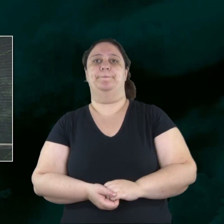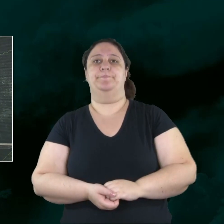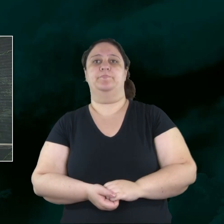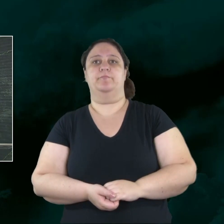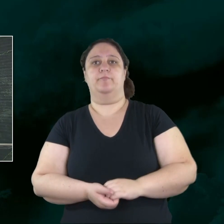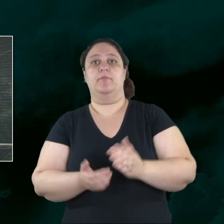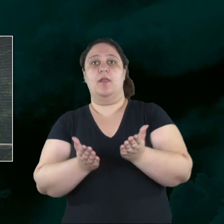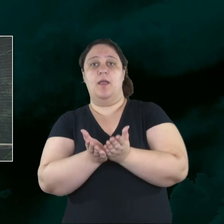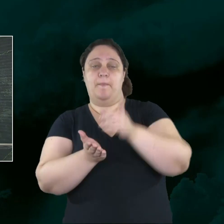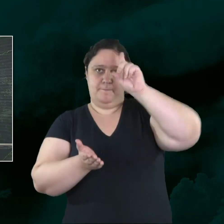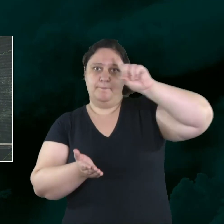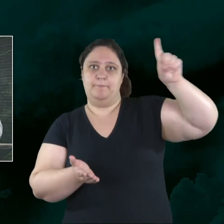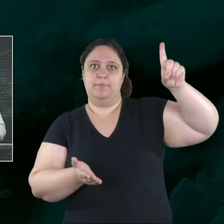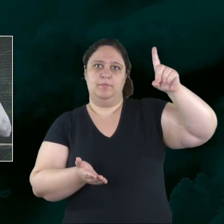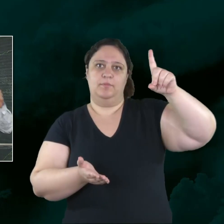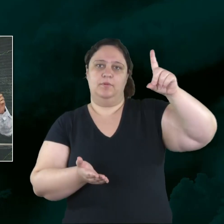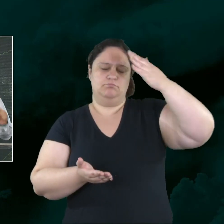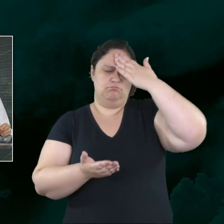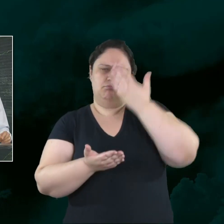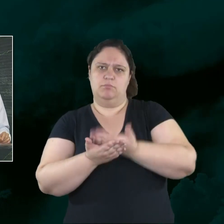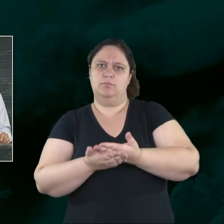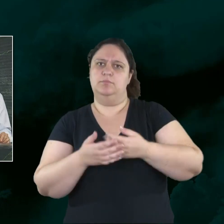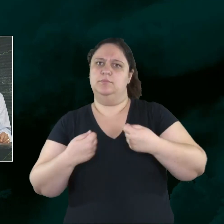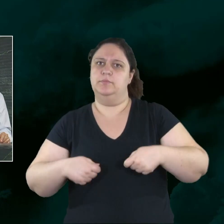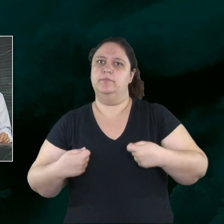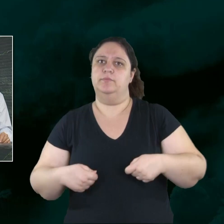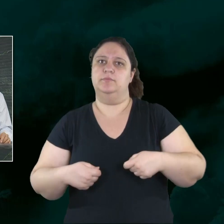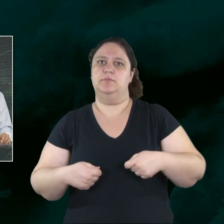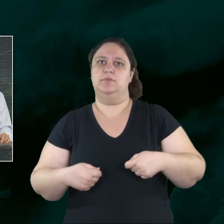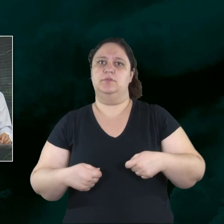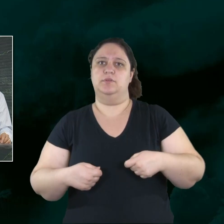palavra de Deus é algo absoluto, certo? Não é relativo.